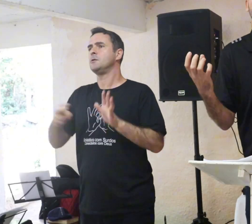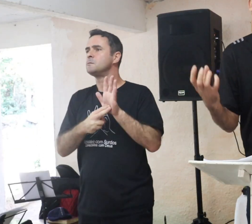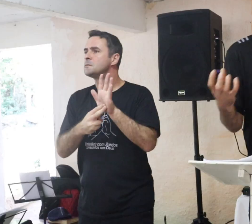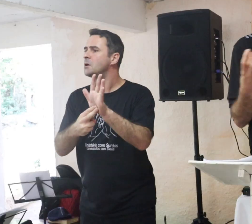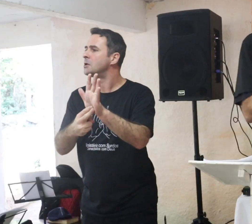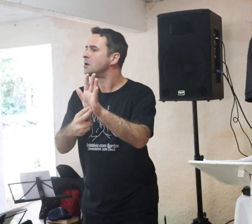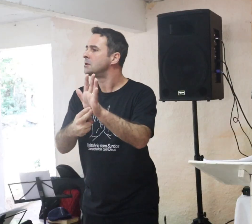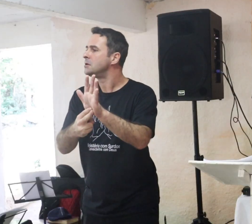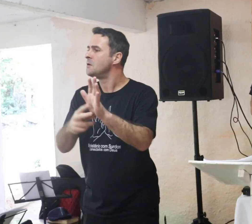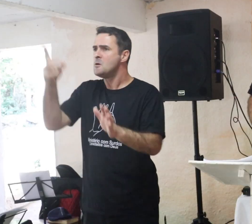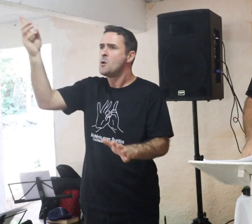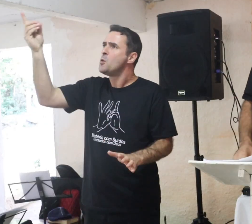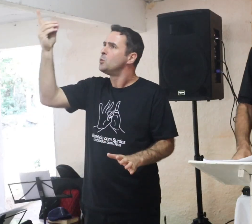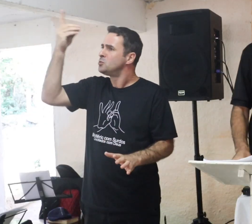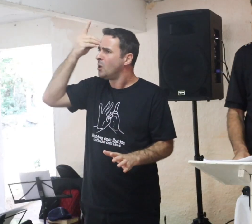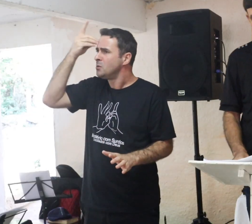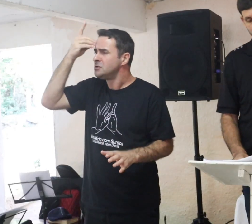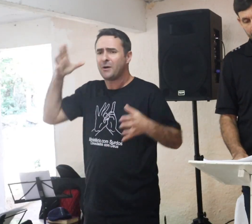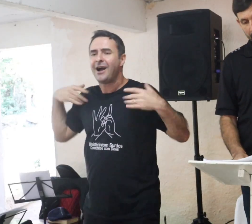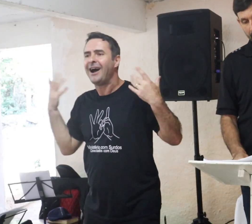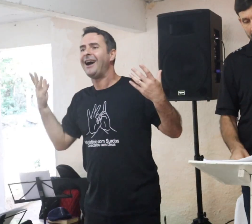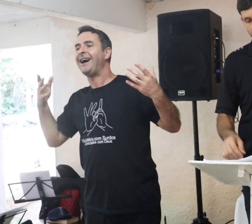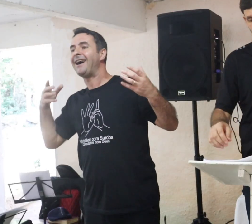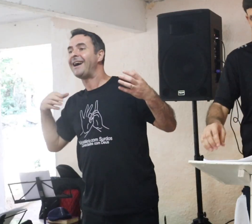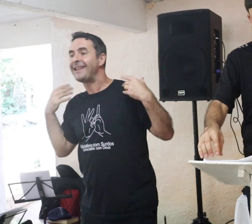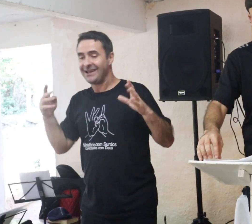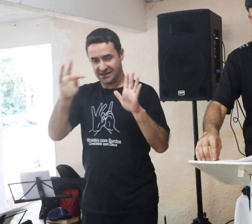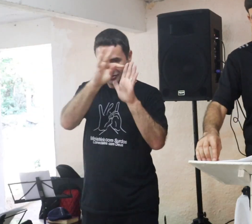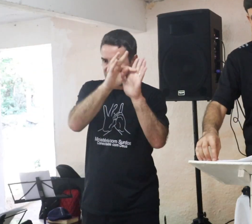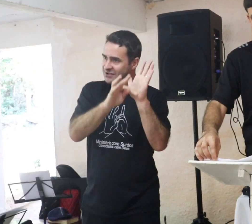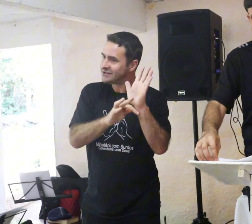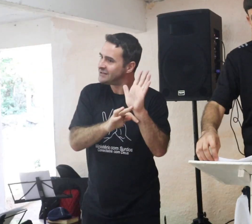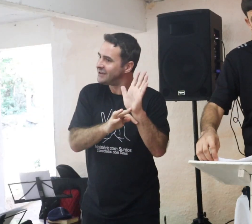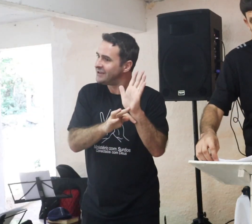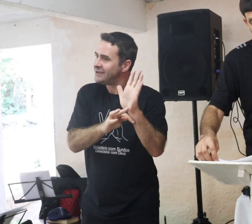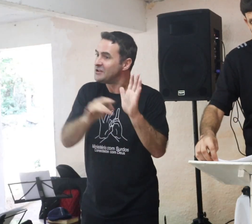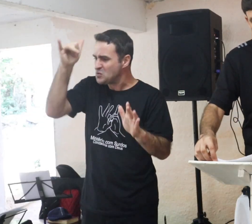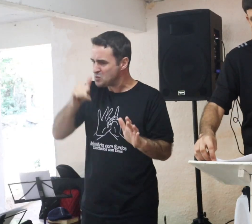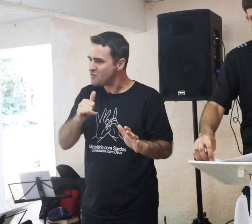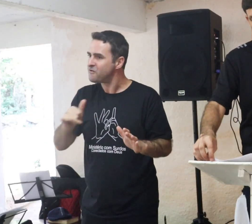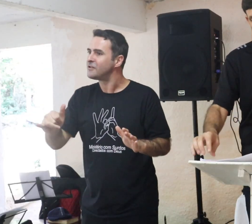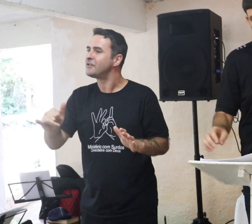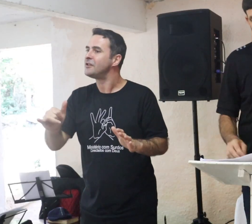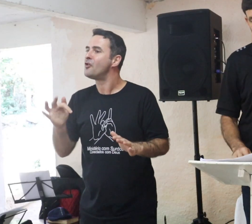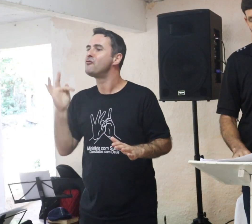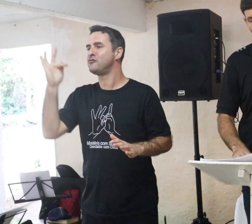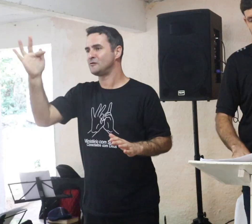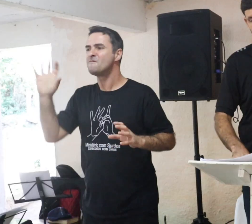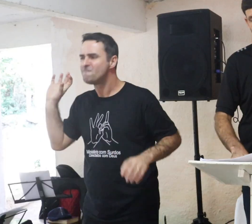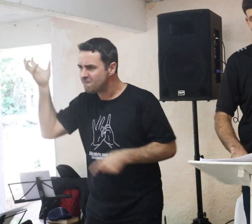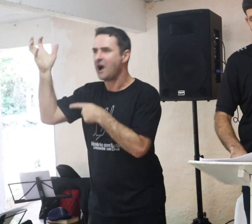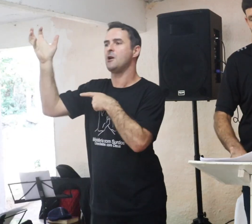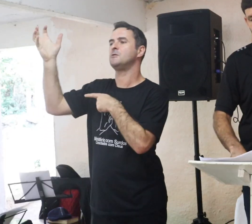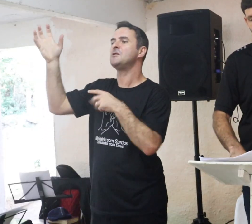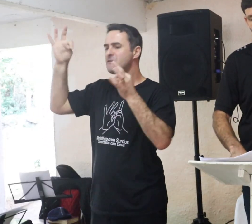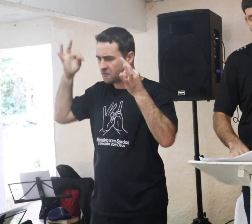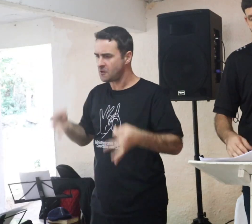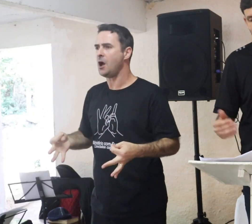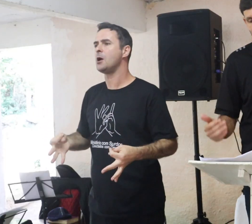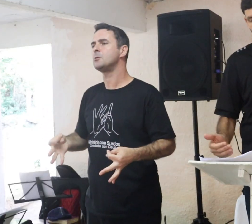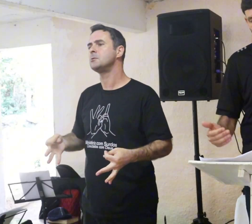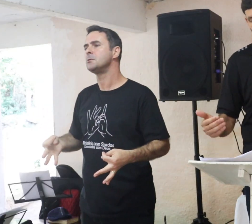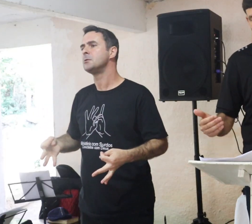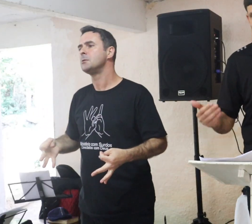tom alegre dessa passagem. Essa profecia aguarda um cumprimento. A morte terá